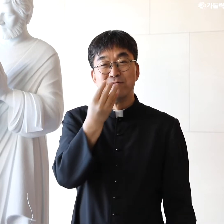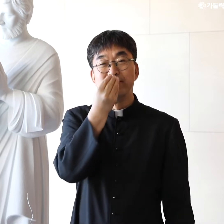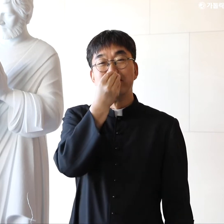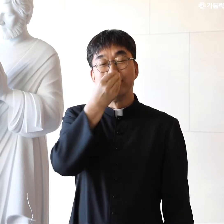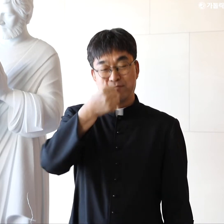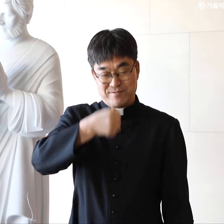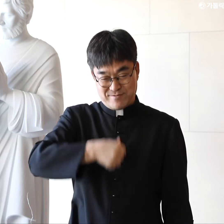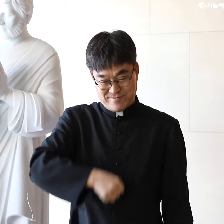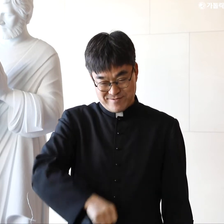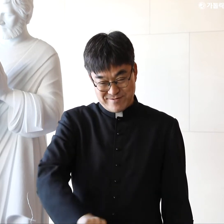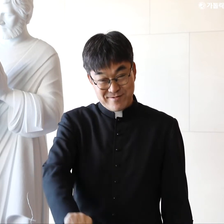성자와